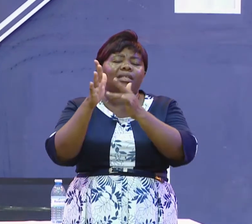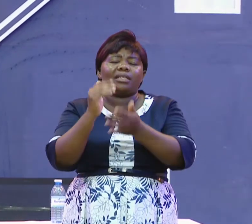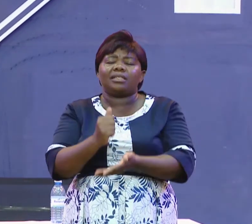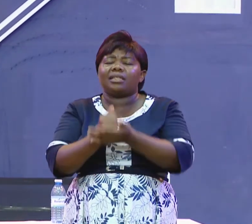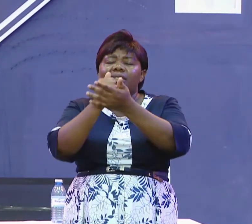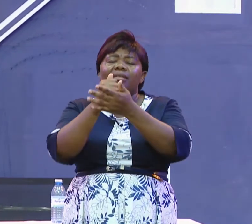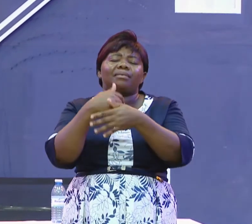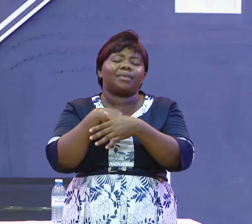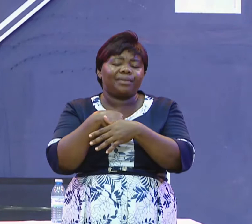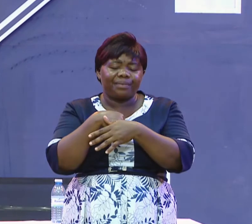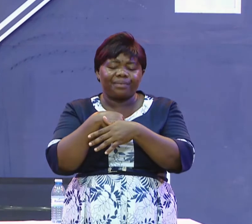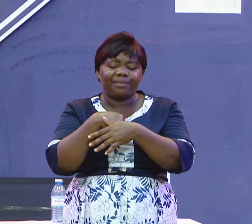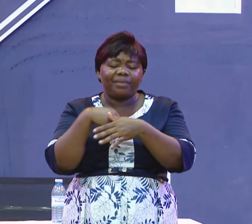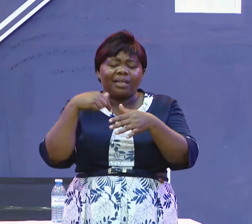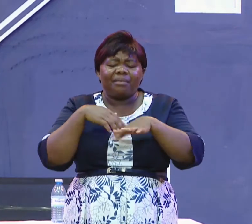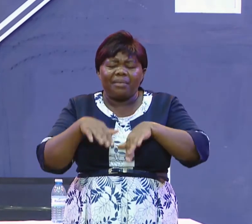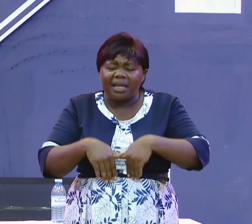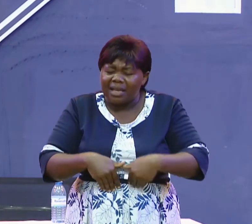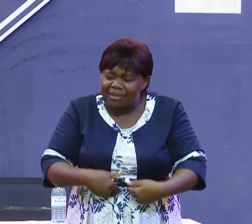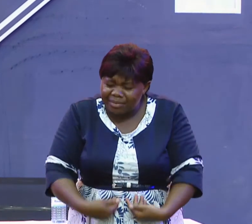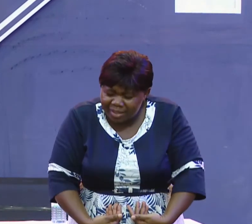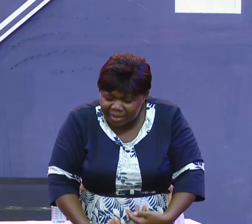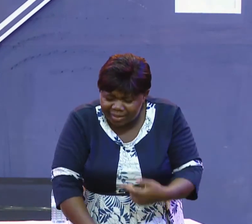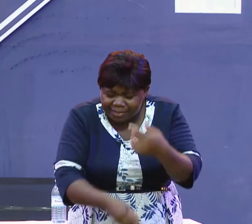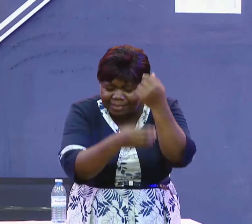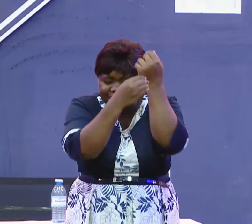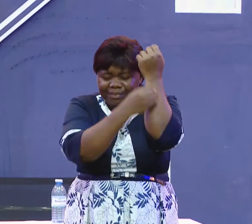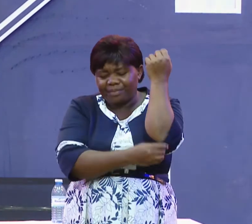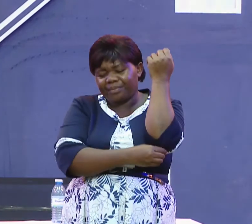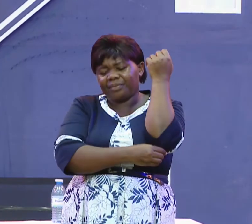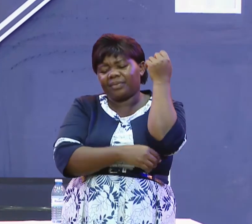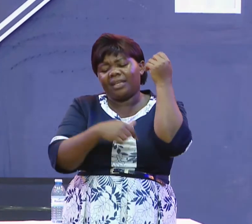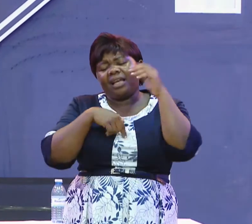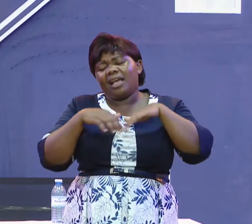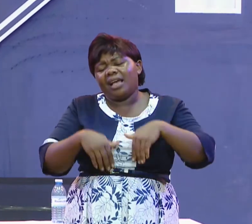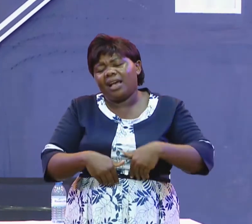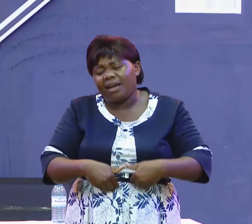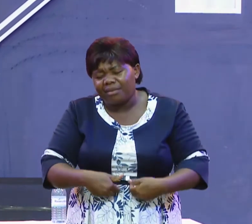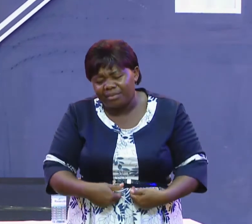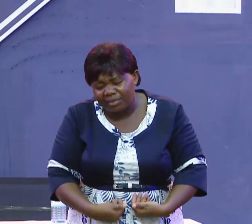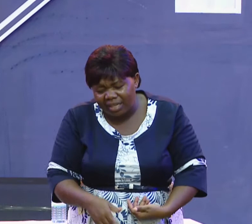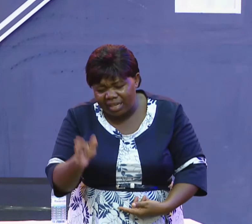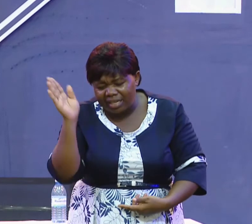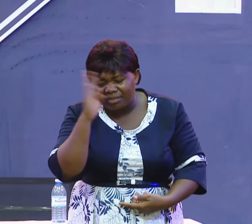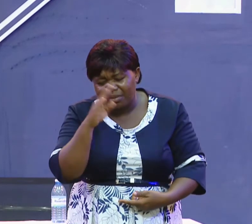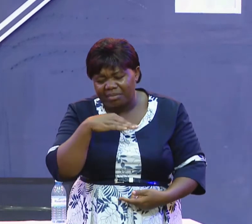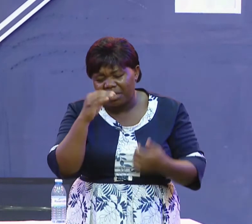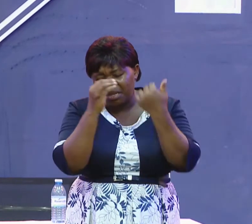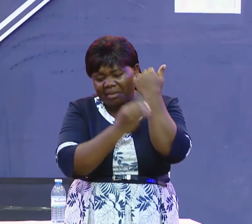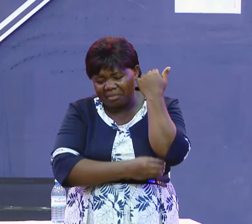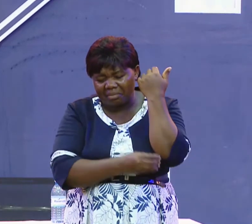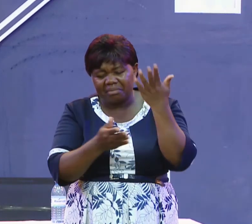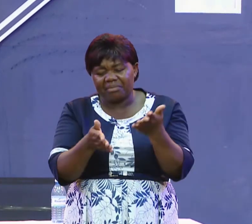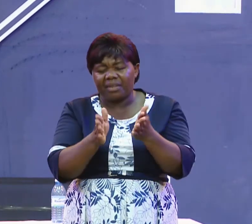nyamba. Yesu nyamba. Nkoye obwavu. Nkoye obwavu. Nkoye ekintu ekyo.